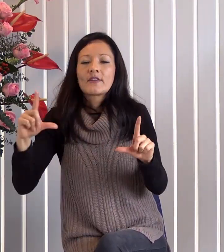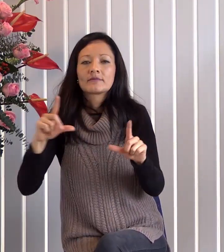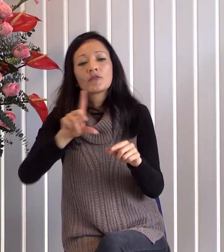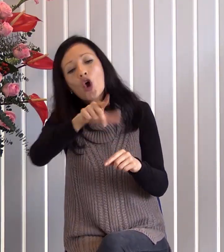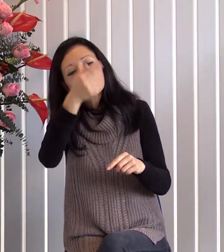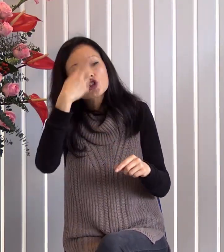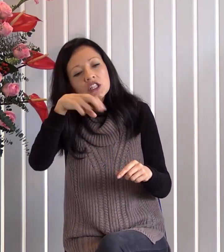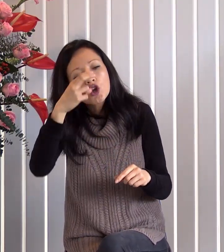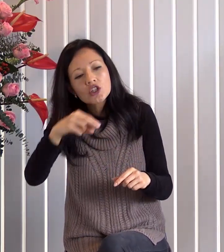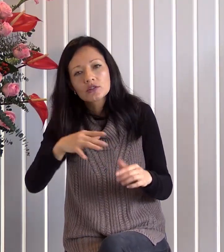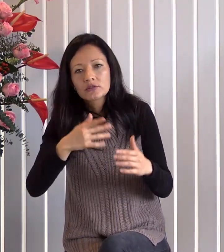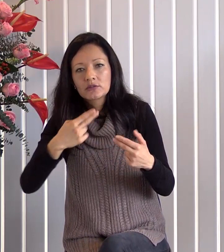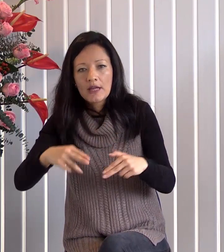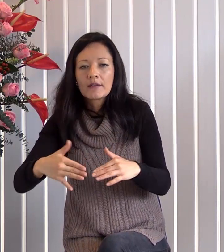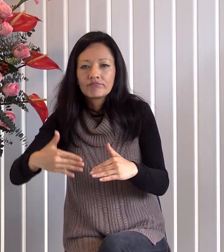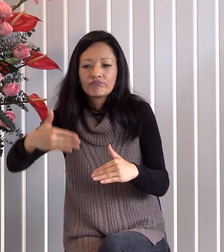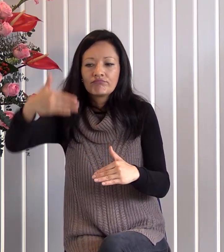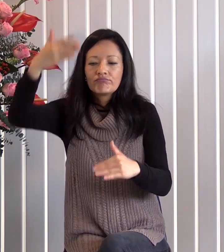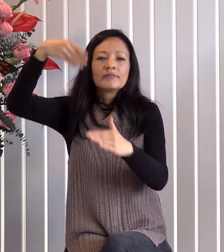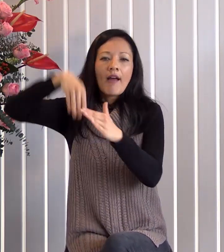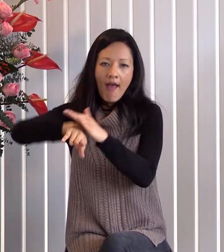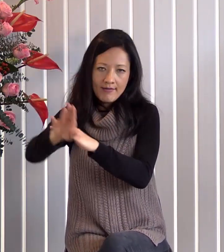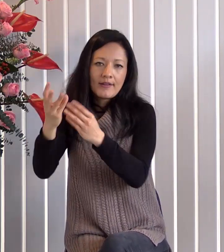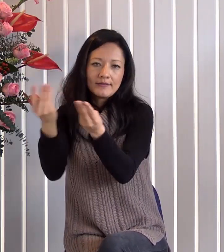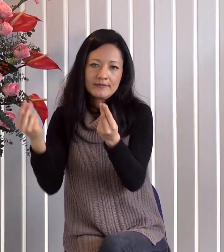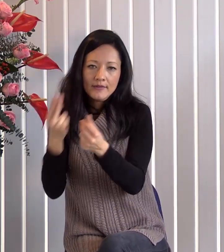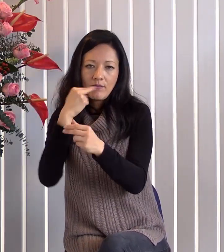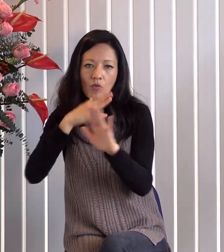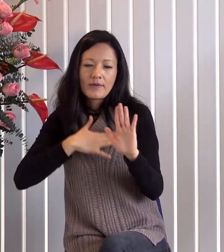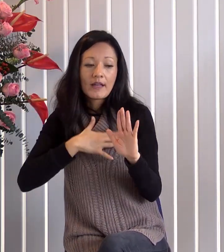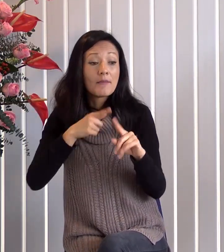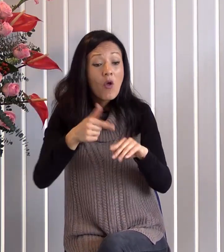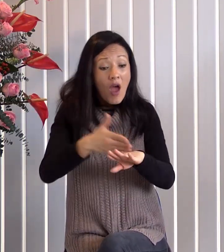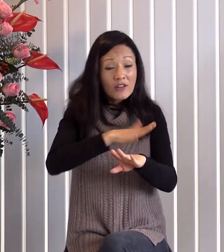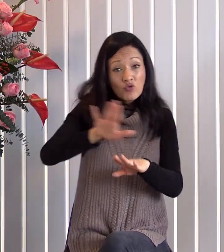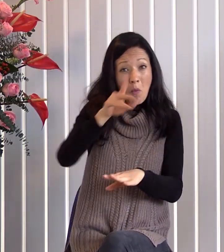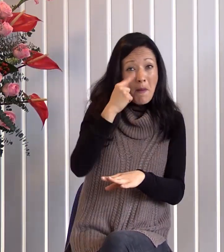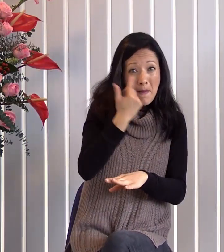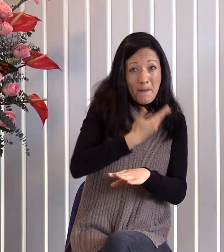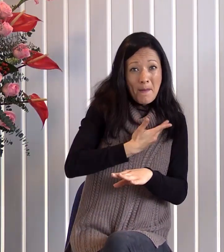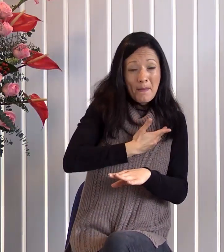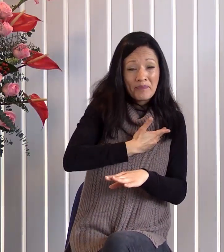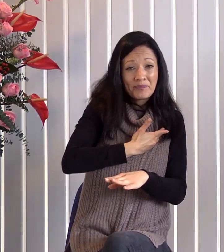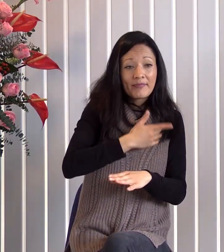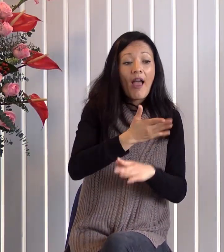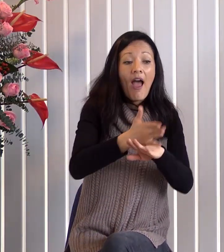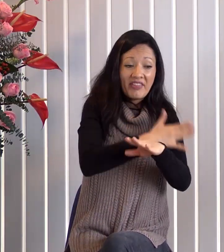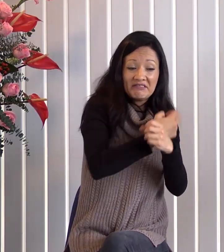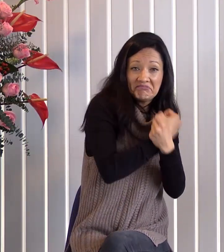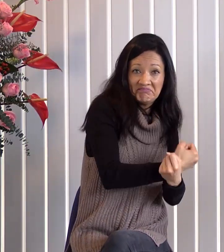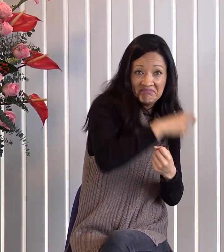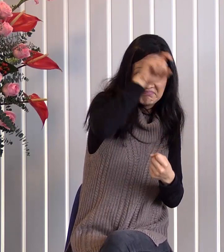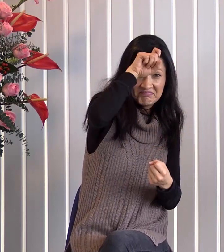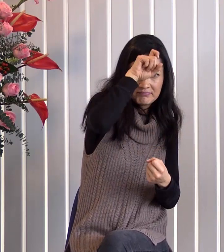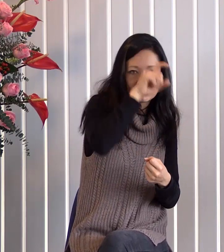criaron durante 40 años en el desierto. Ni siquiera Moisés pasó la prueba, viejo.